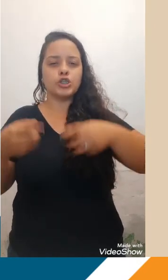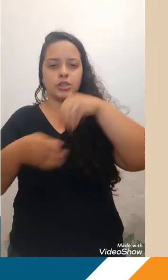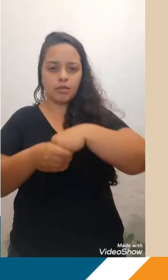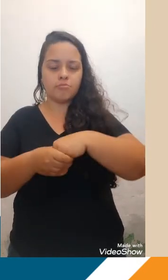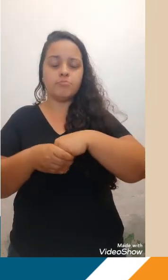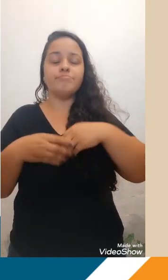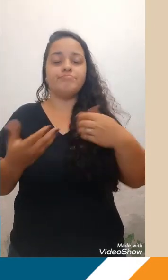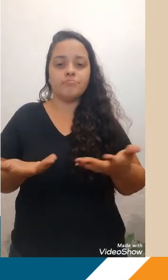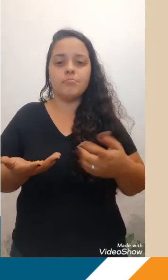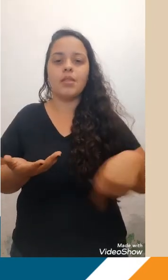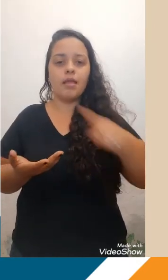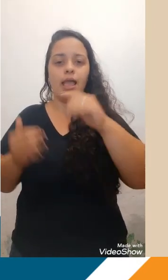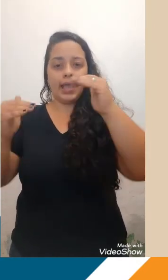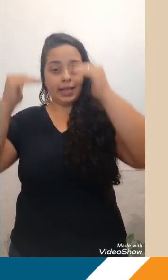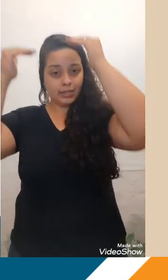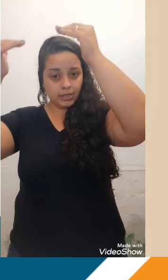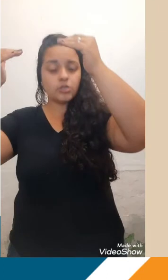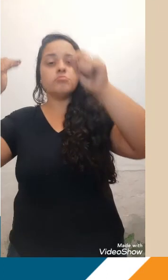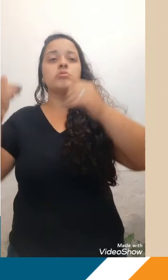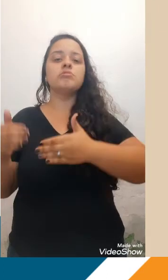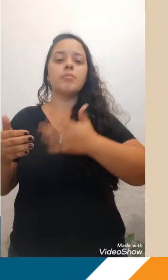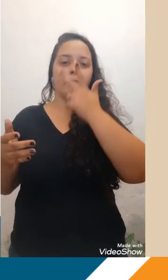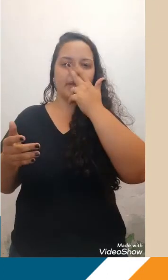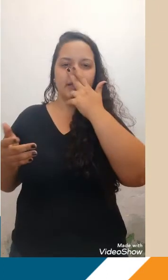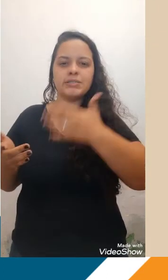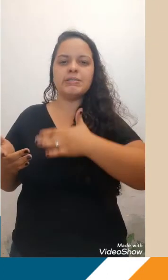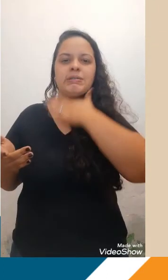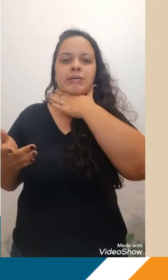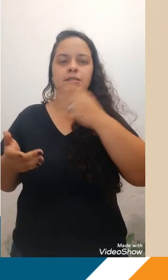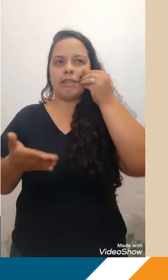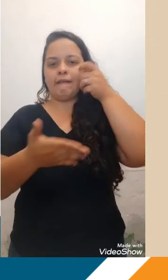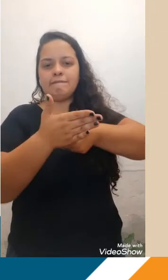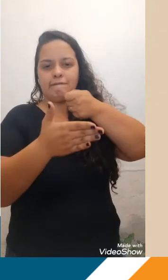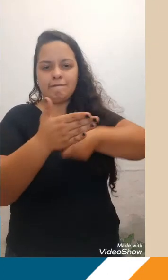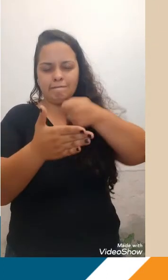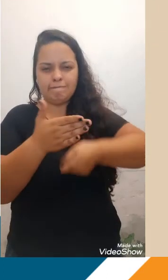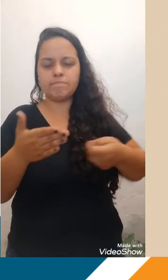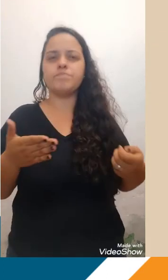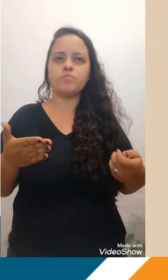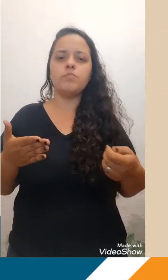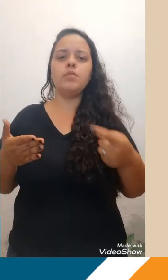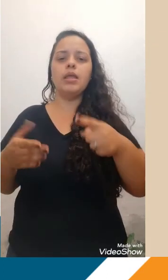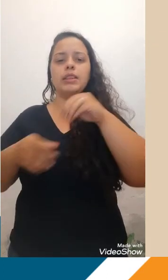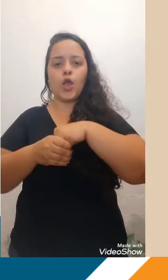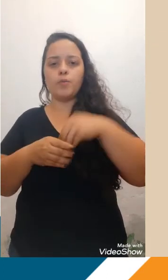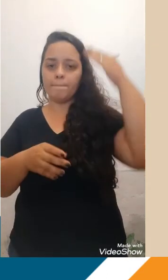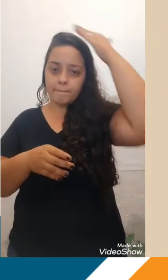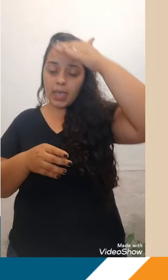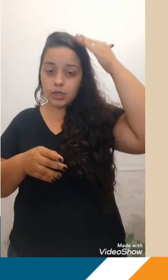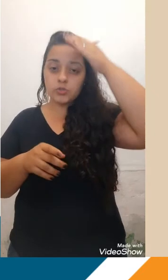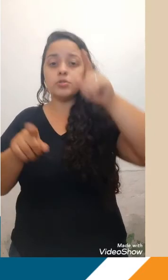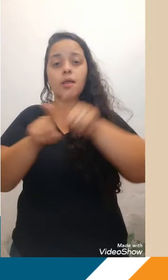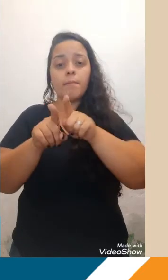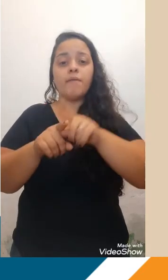local. Com isso, a elite crioula sufocará esse primeiro momento das lutas por independência dentro do México e,